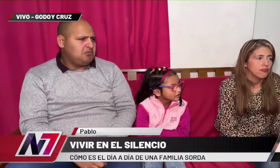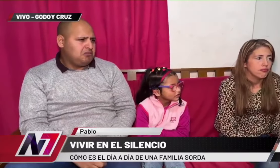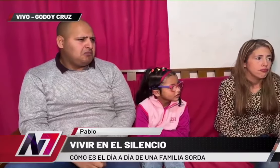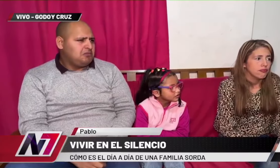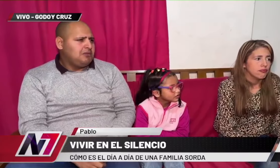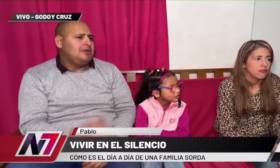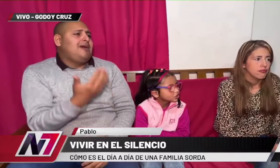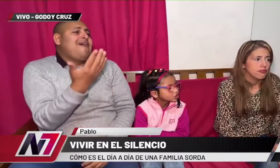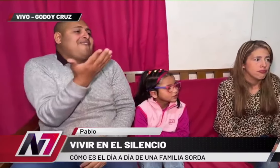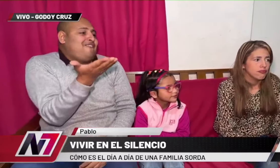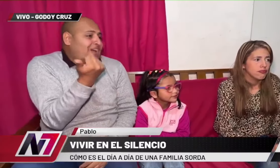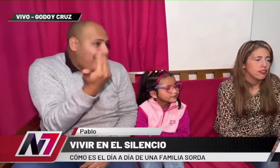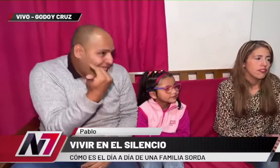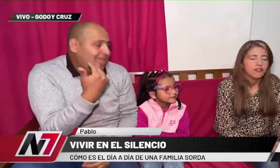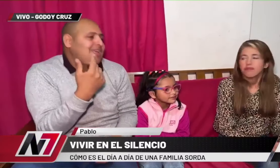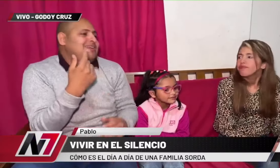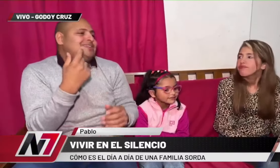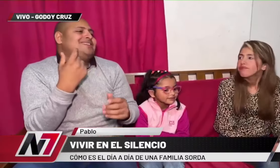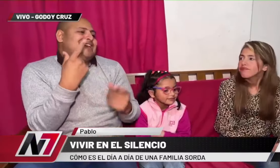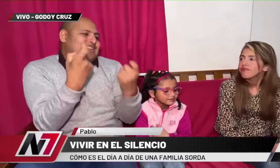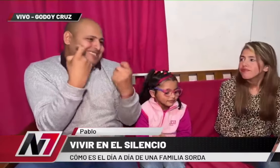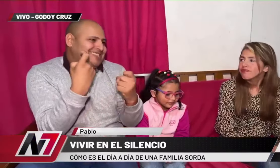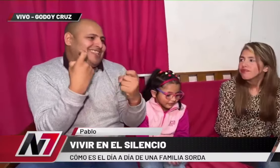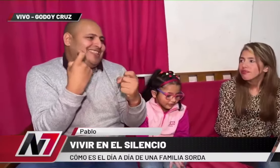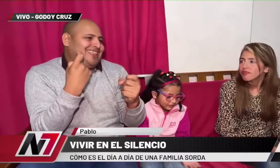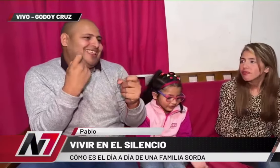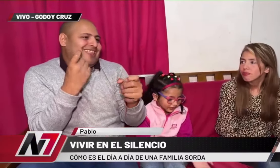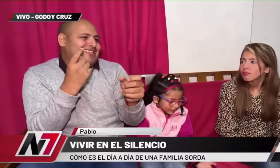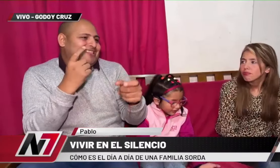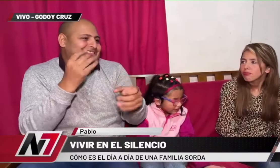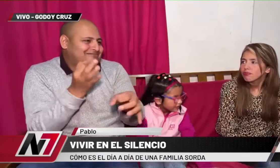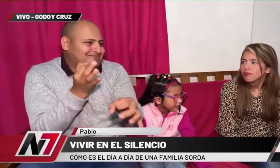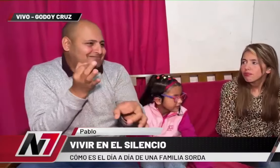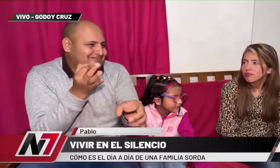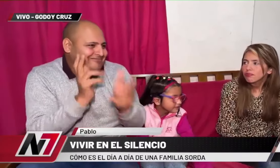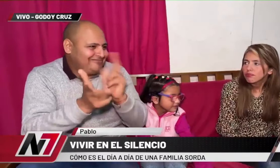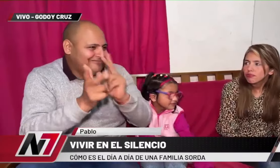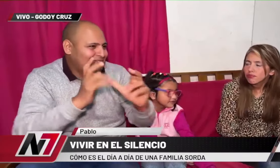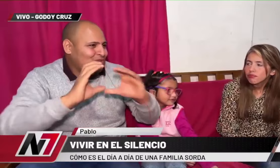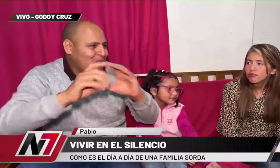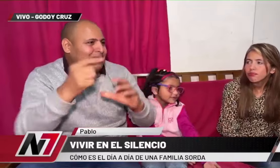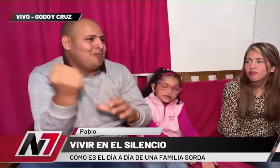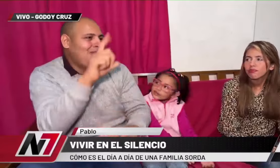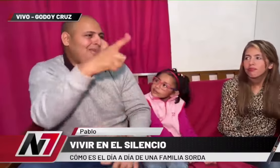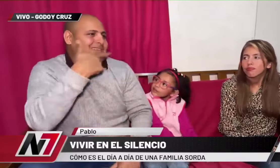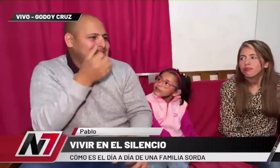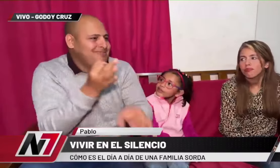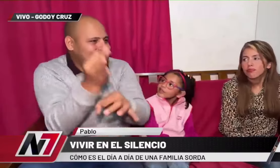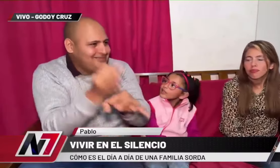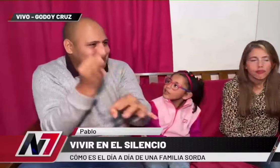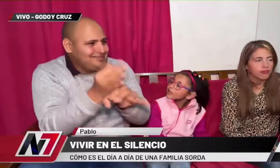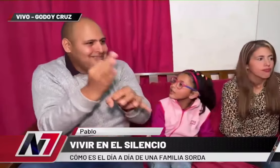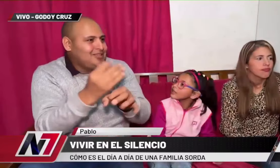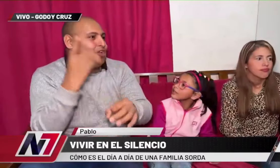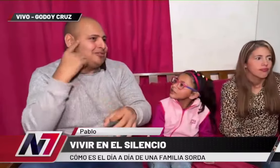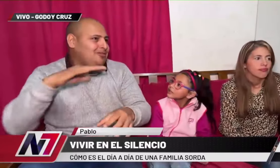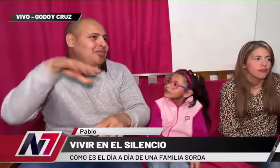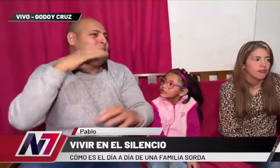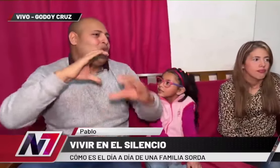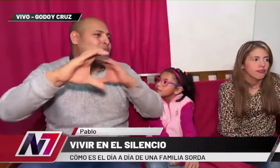comunicación, así que sí, entendemos que falta y necesitamos más comunicación en lengua de señas, que la gente